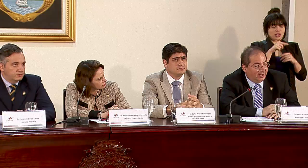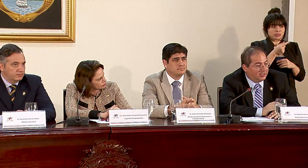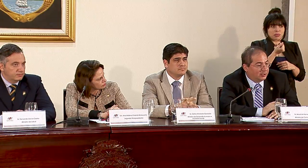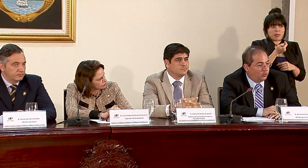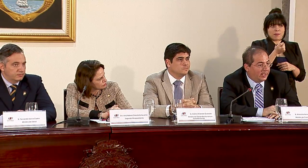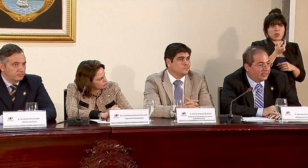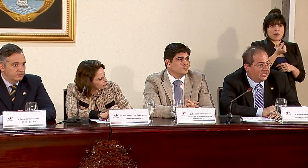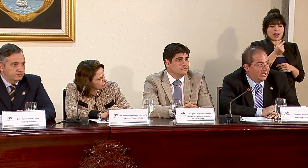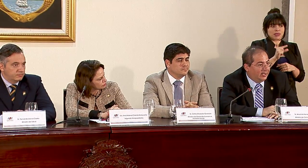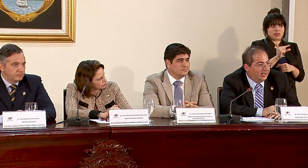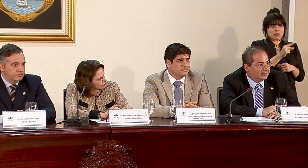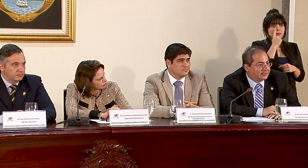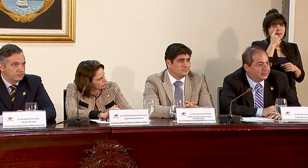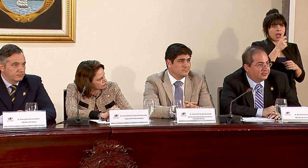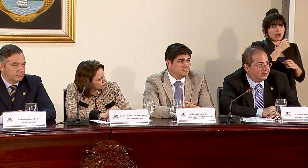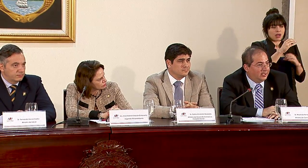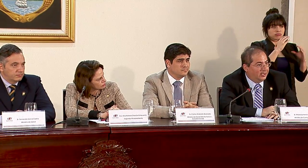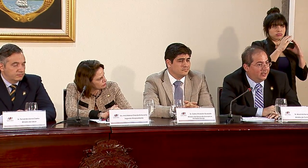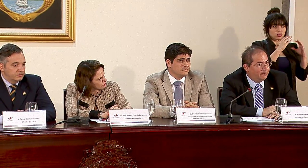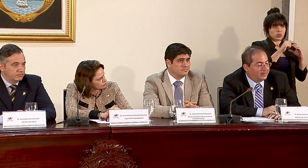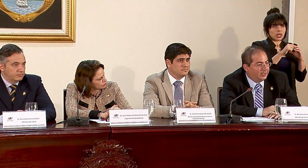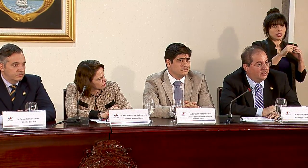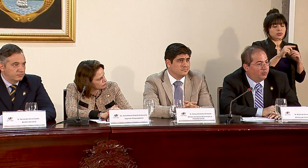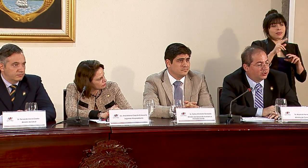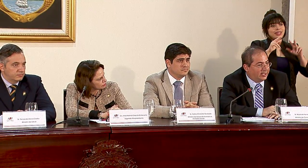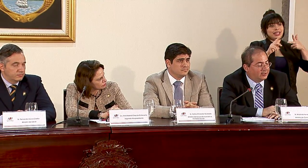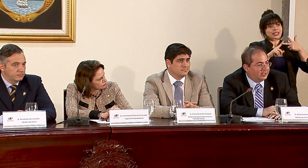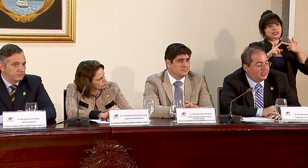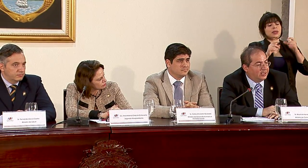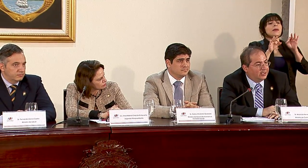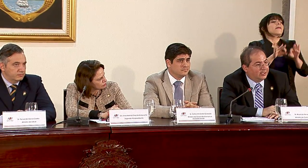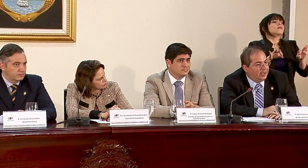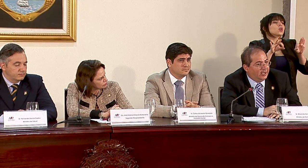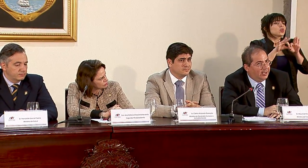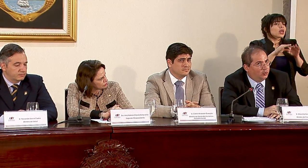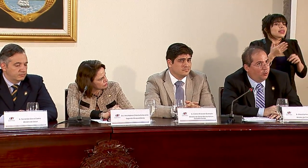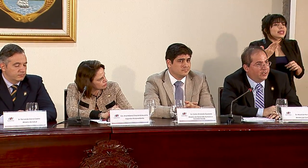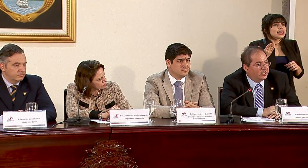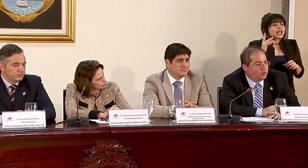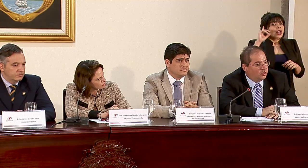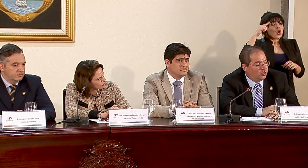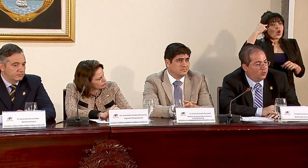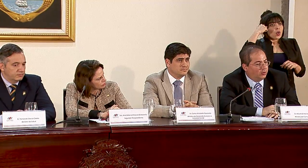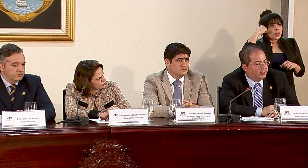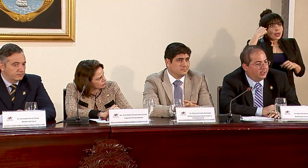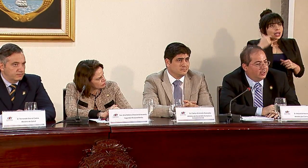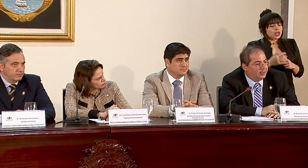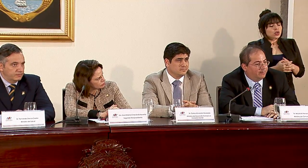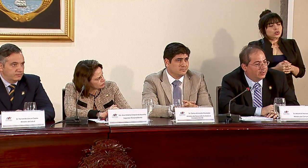en tercer lugar es importante que el gobierno